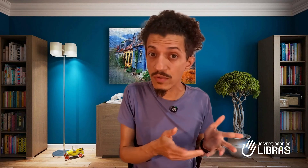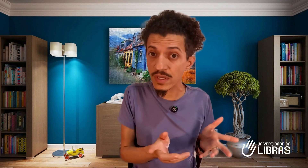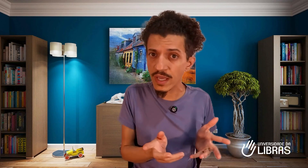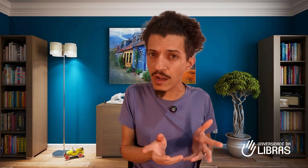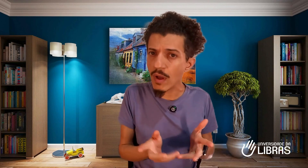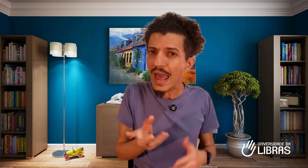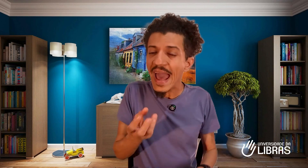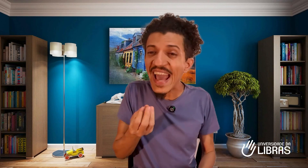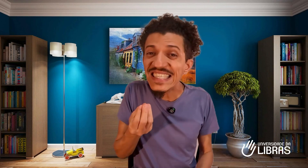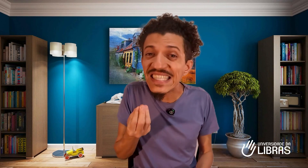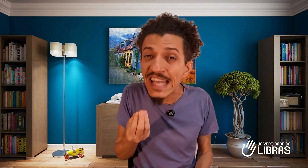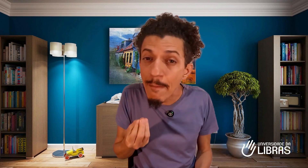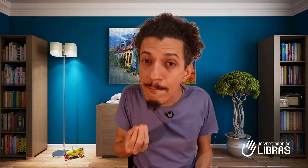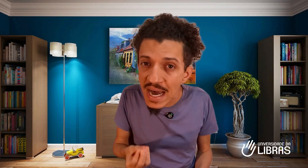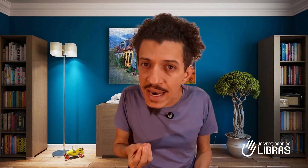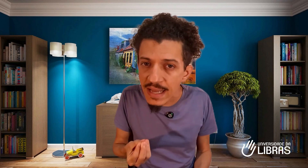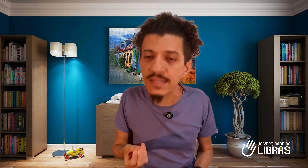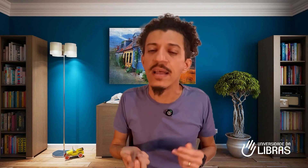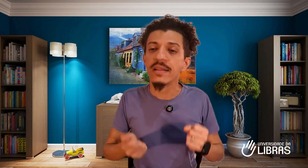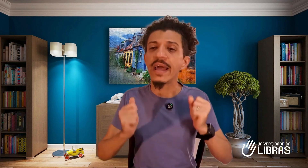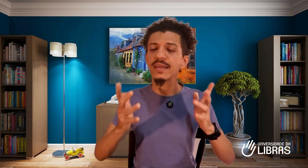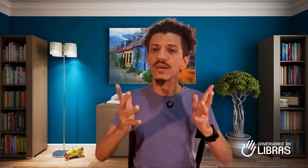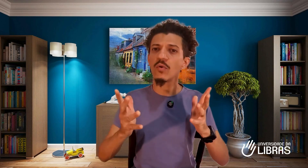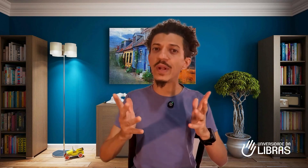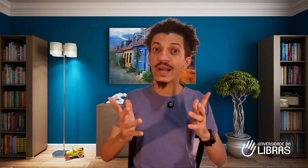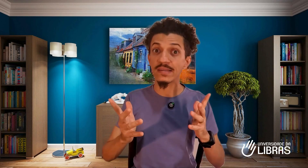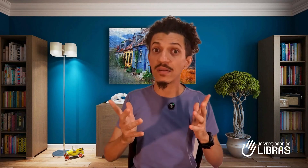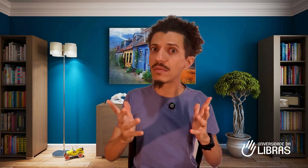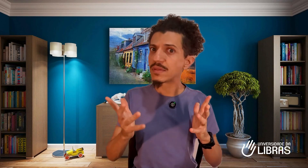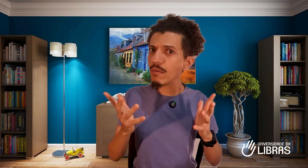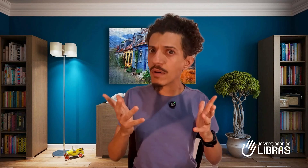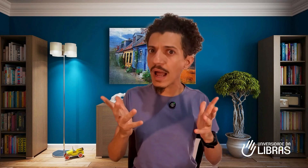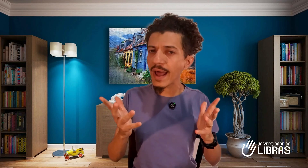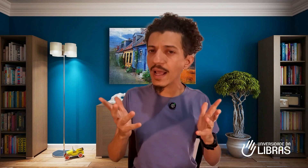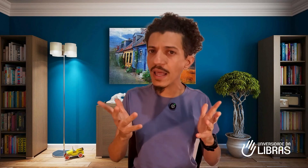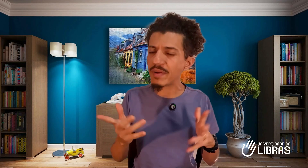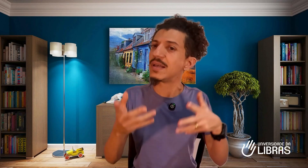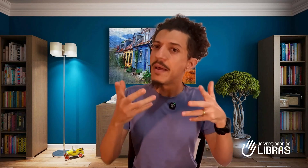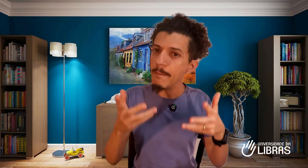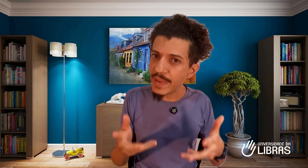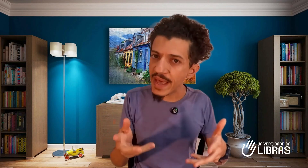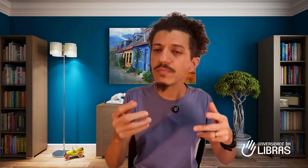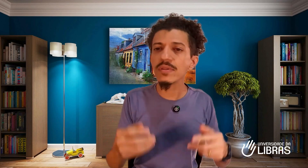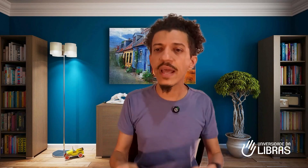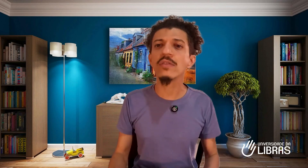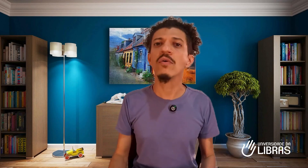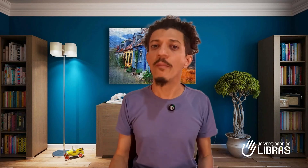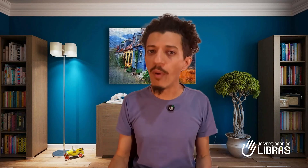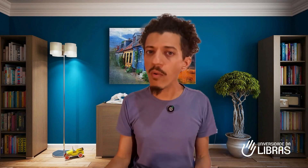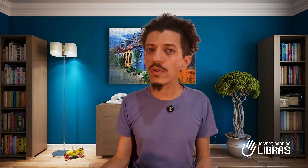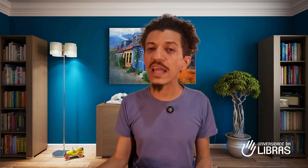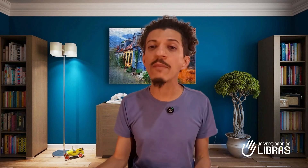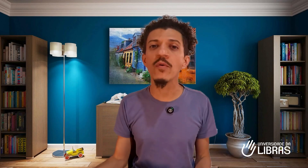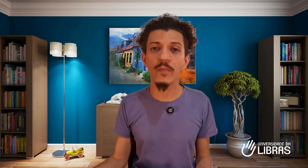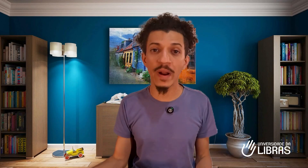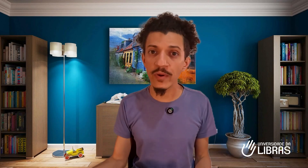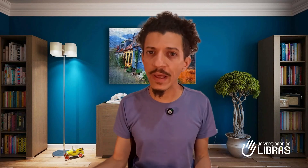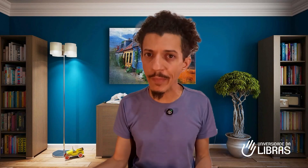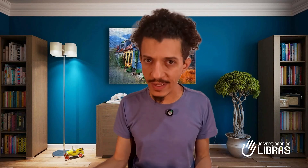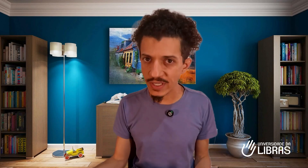conseguiram em semanas ter essa comunicação tão clara em Libras, mesmo tendo pouco tempo para poder praticar a